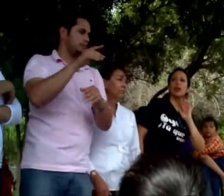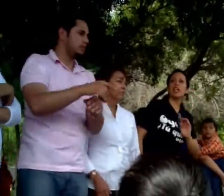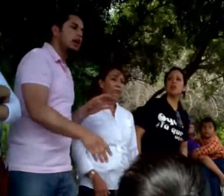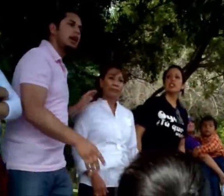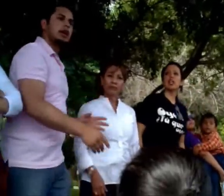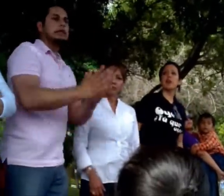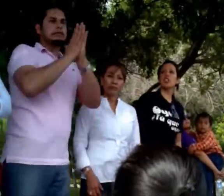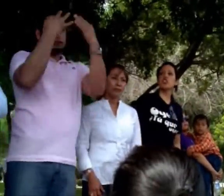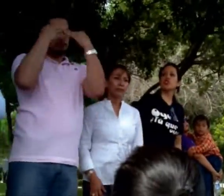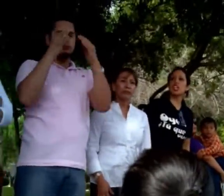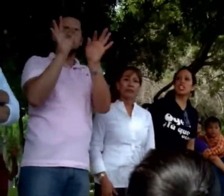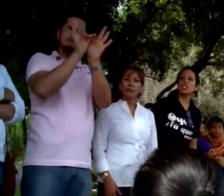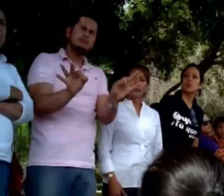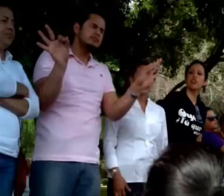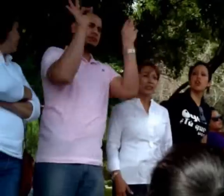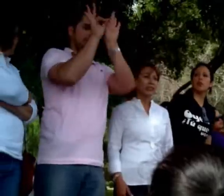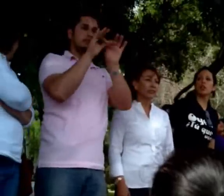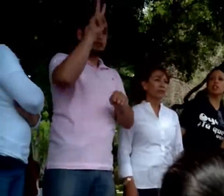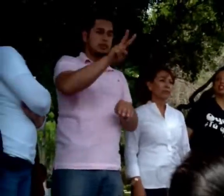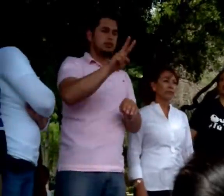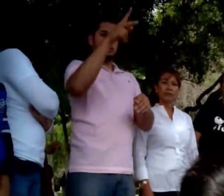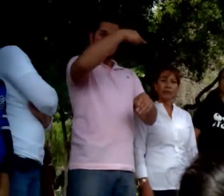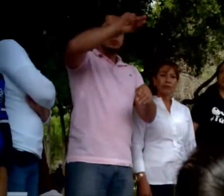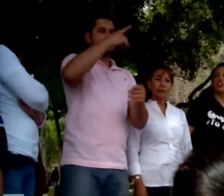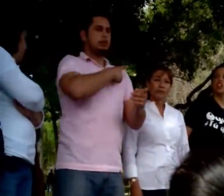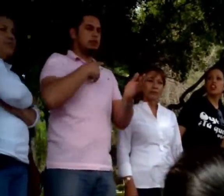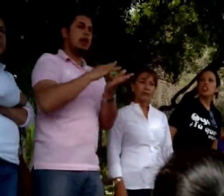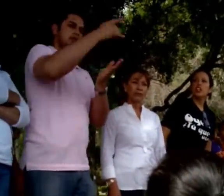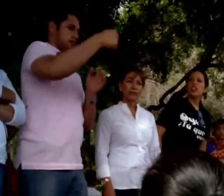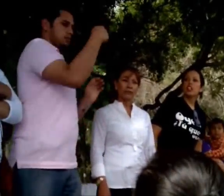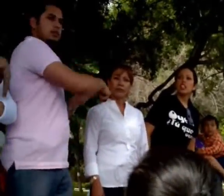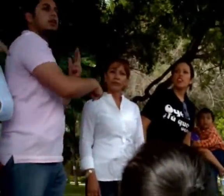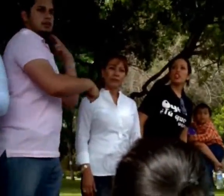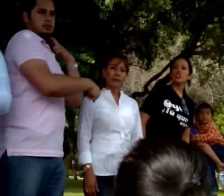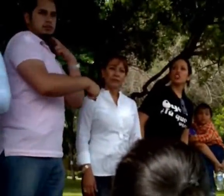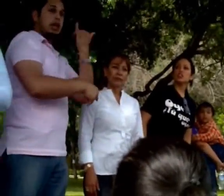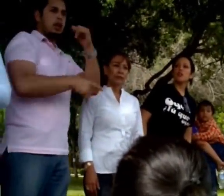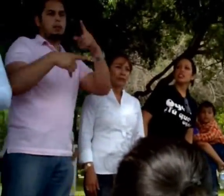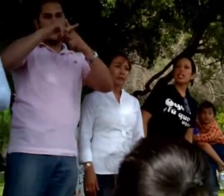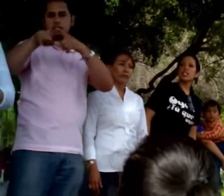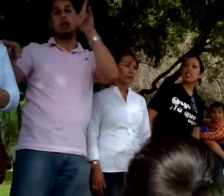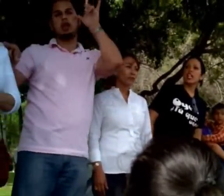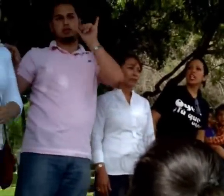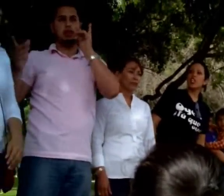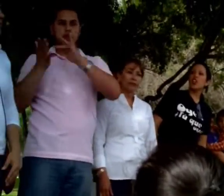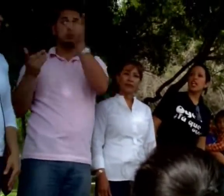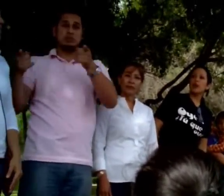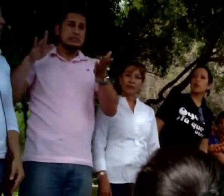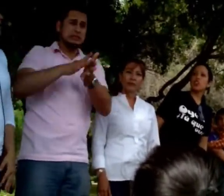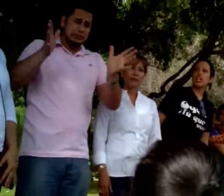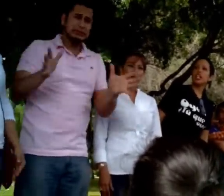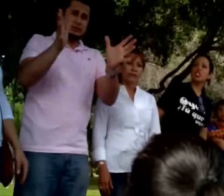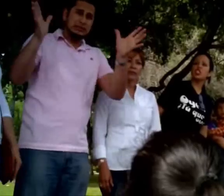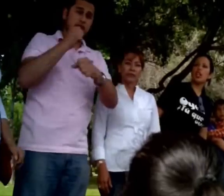Quiero dar un pequeño mensaje para todos ustedes. Por favor, pónganme atención. De verdad, nosotros debemos agradecer a la regidora, a